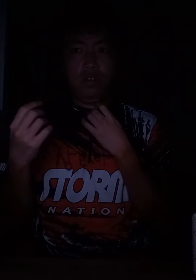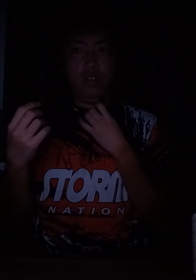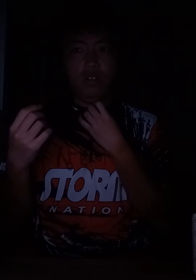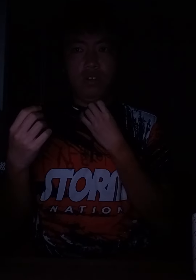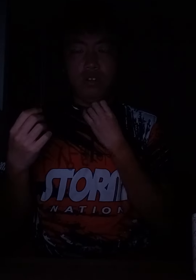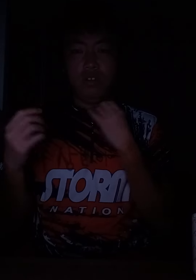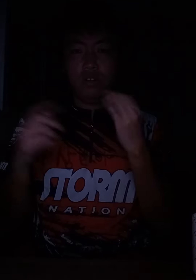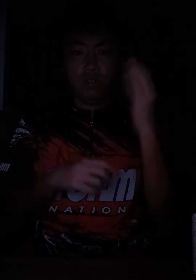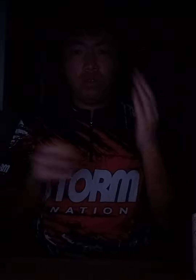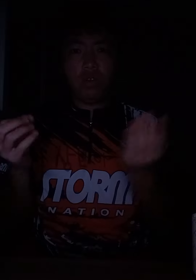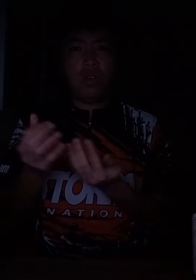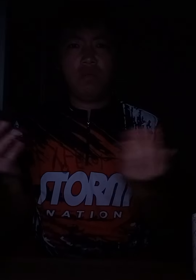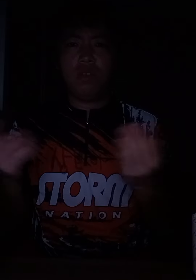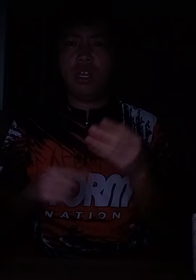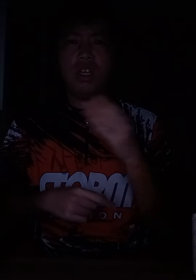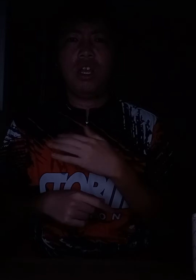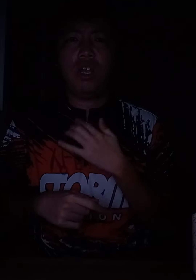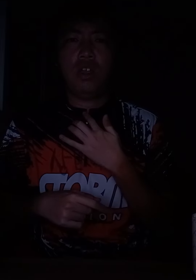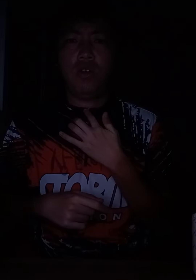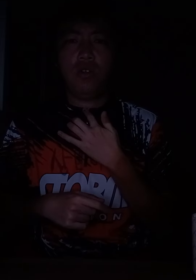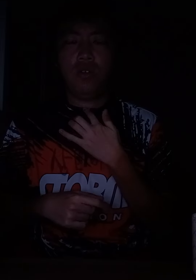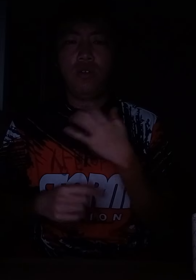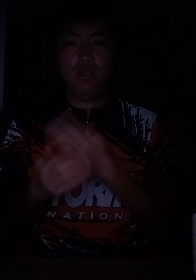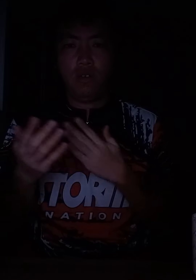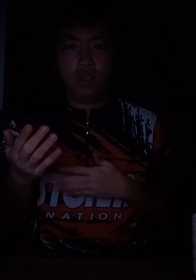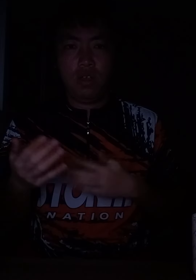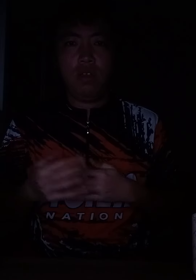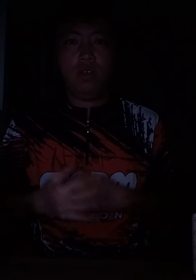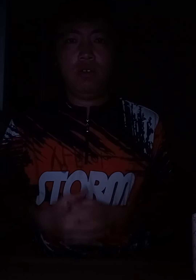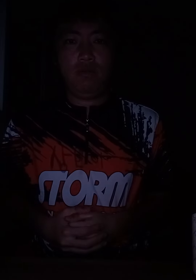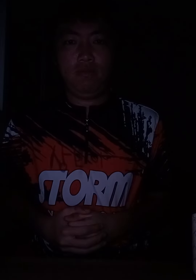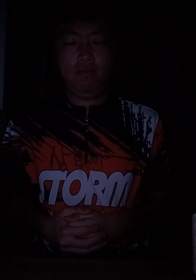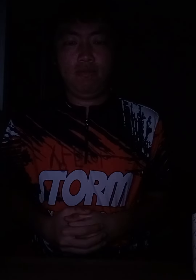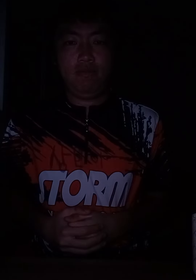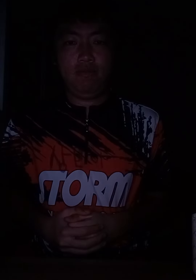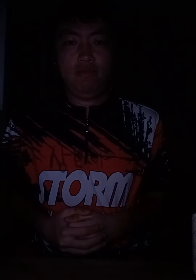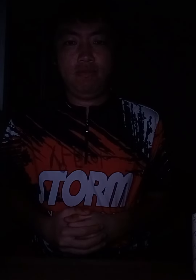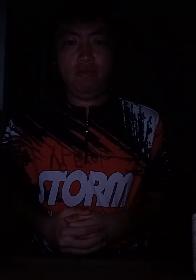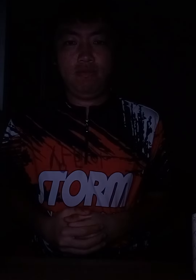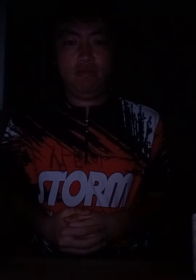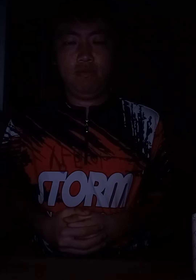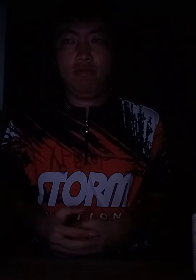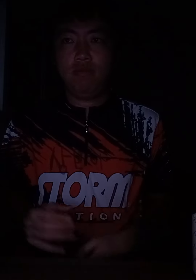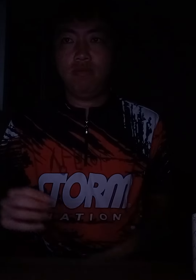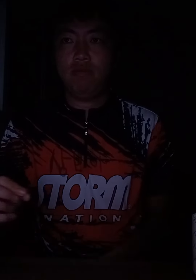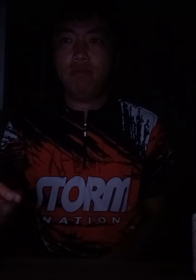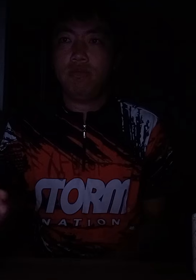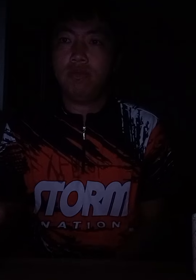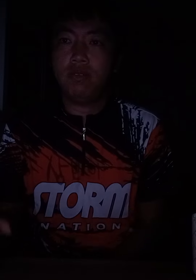휴가 중이어서 인명피해는 없는 것으로 알려졌습니다. 연합뉴스TV 홍재용입니다.